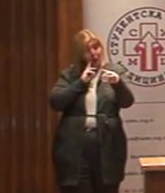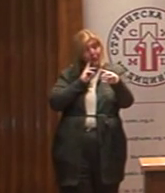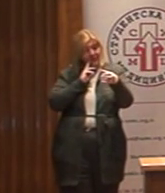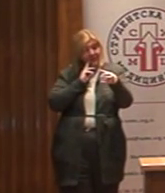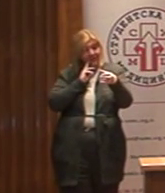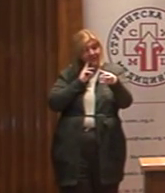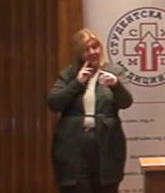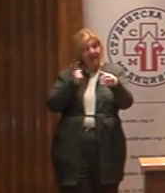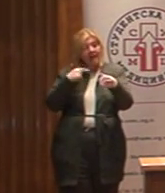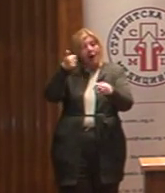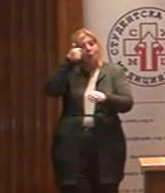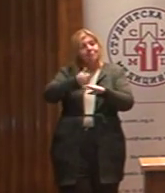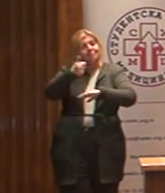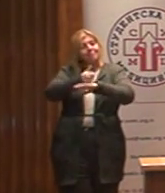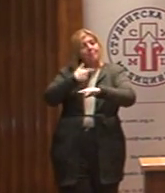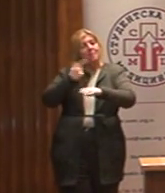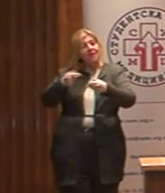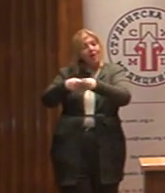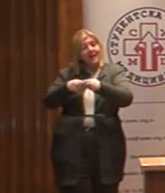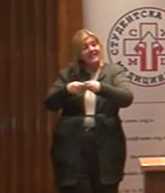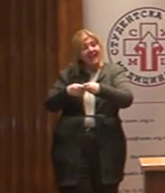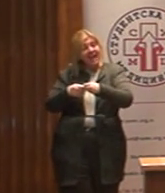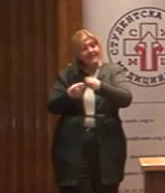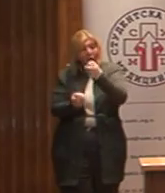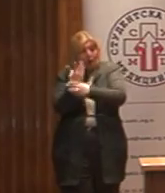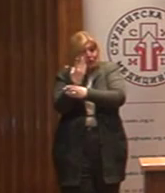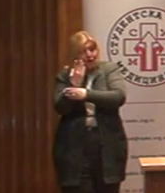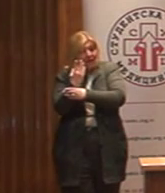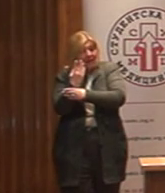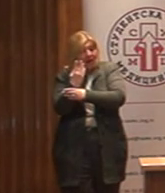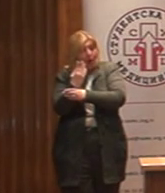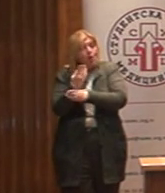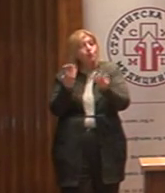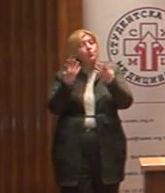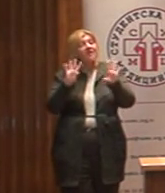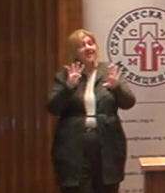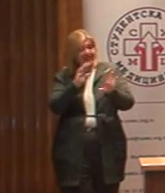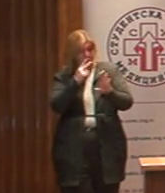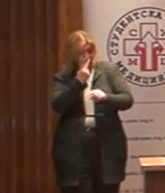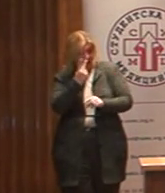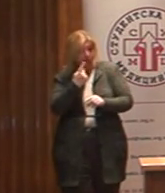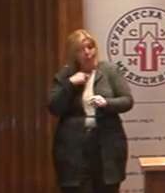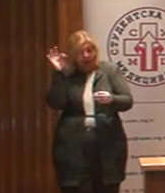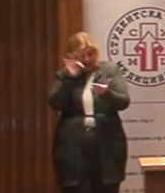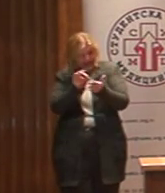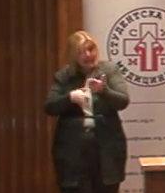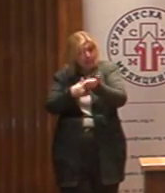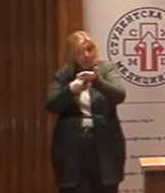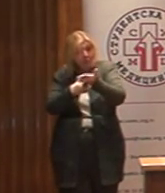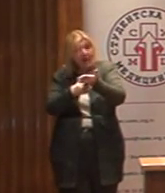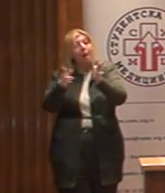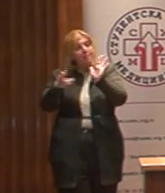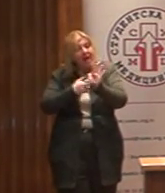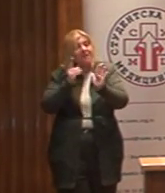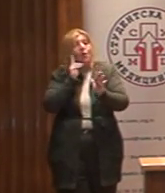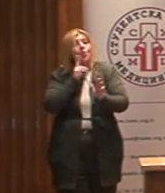koja je organizovala prvu organizaciju gluvih u Francuskoj još u 19. veku sa ciljem da pomogne i poprava gluvih u